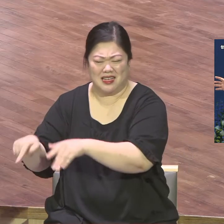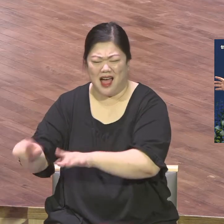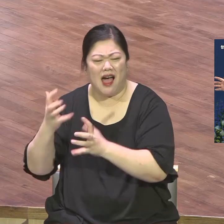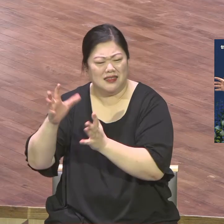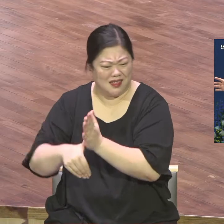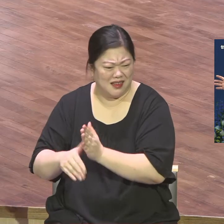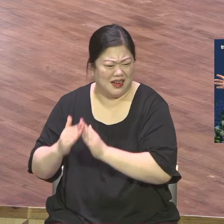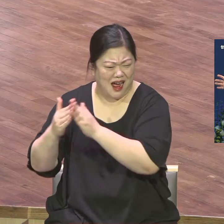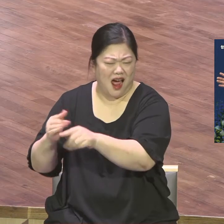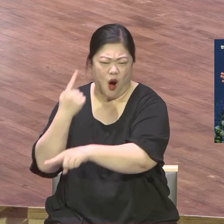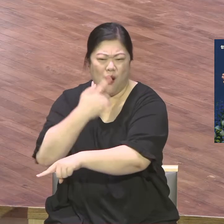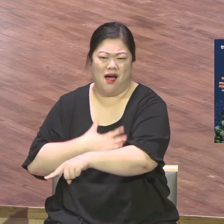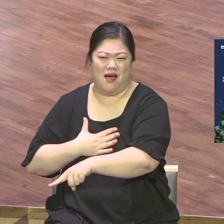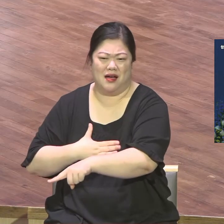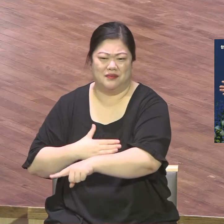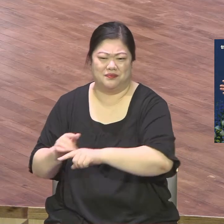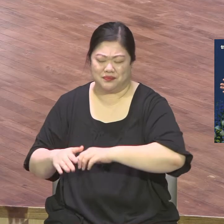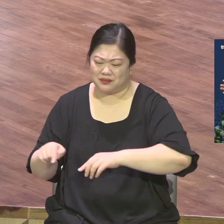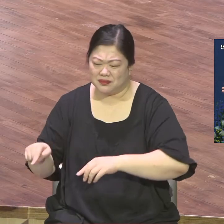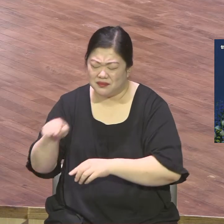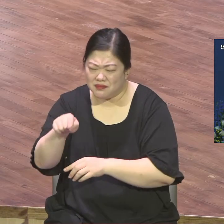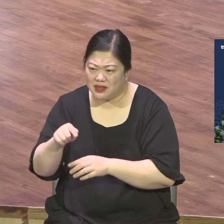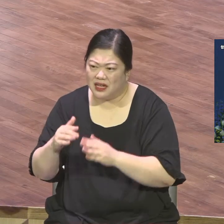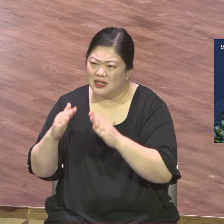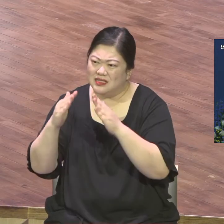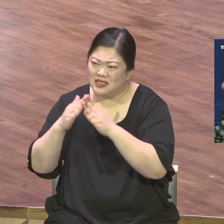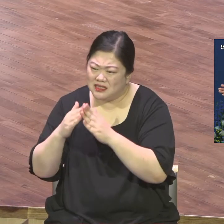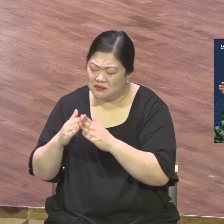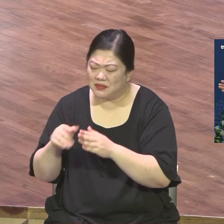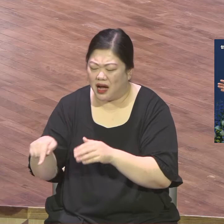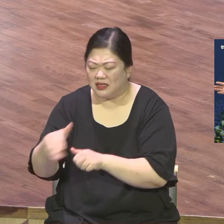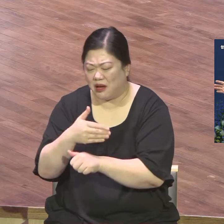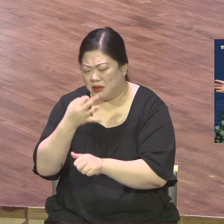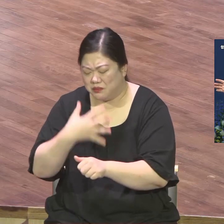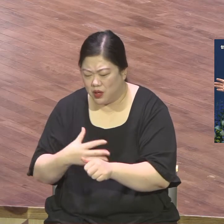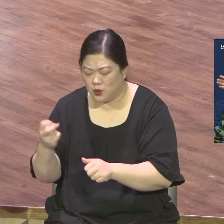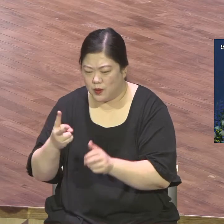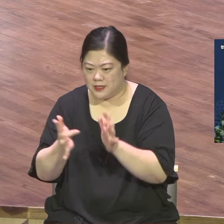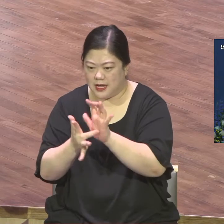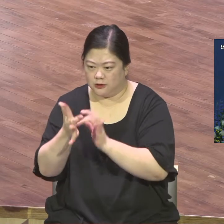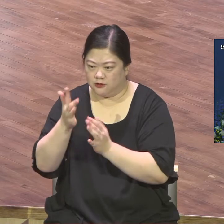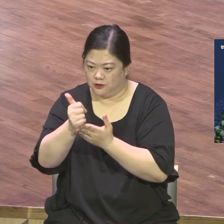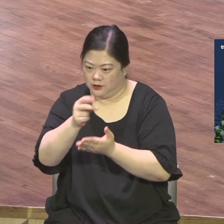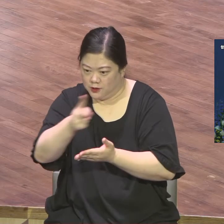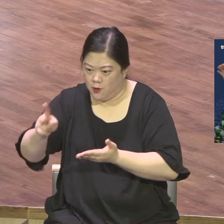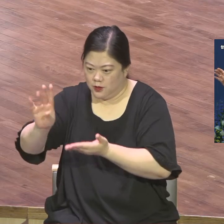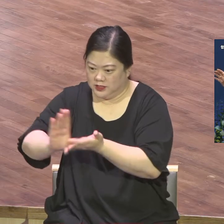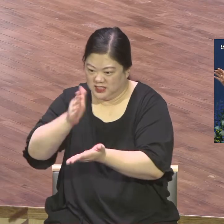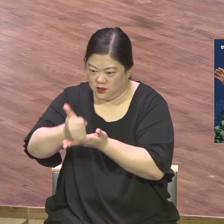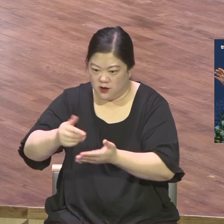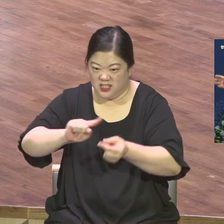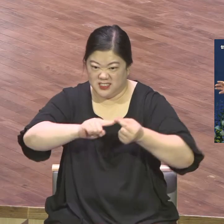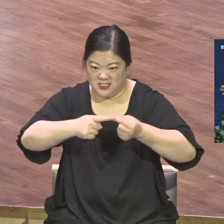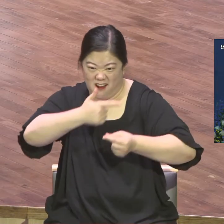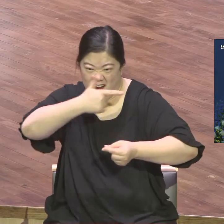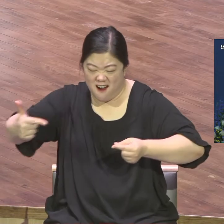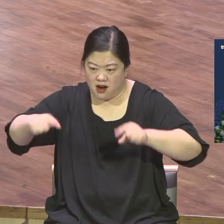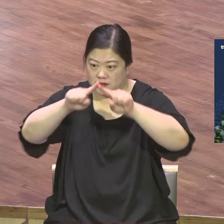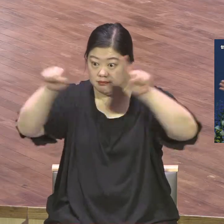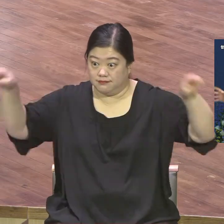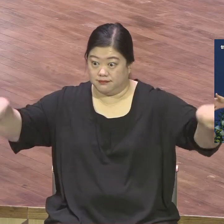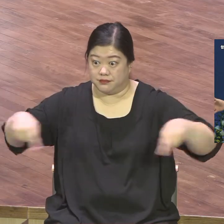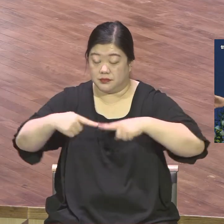숲속에 어떻게 이런 교회가 있고 예수가 그리스도라고 강력하게 이 교회 붙여놨냐. 그